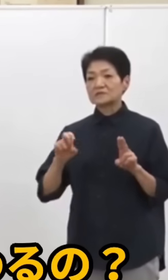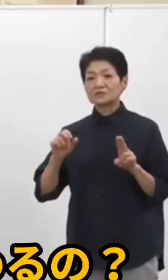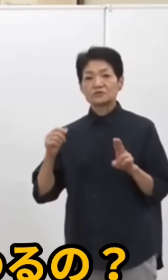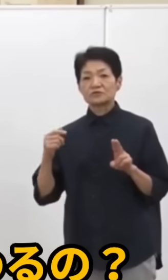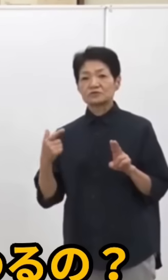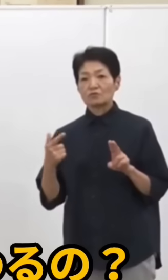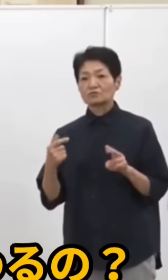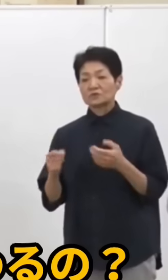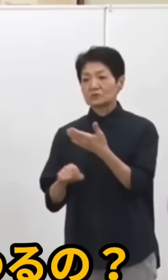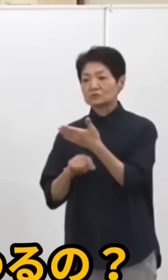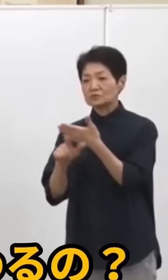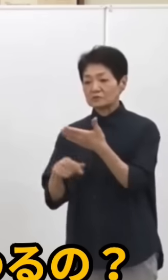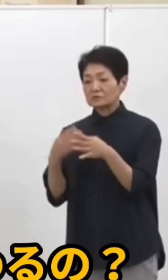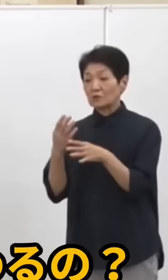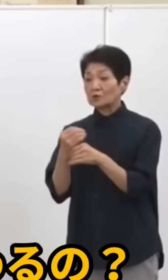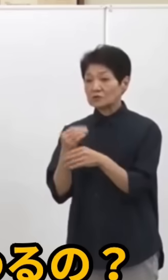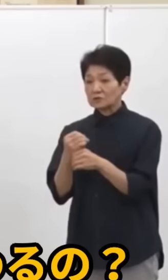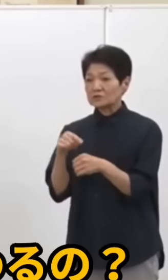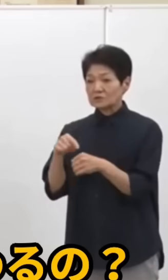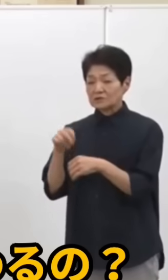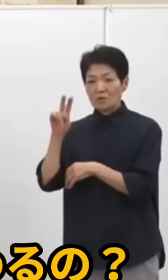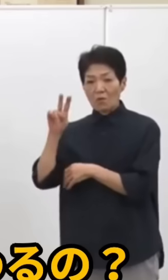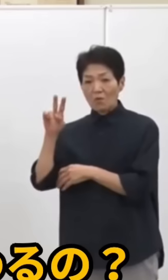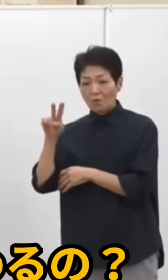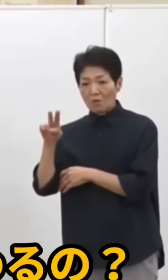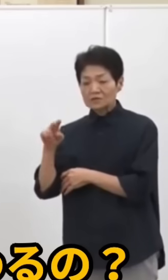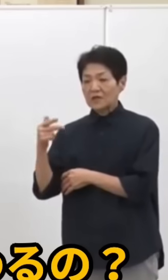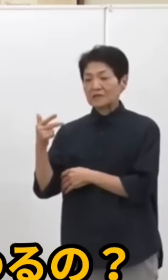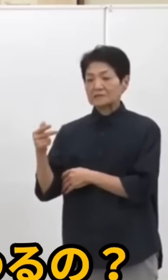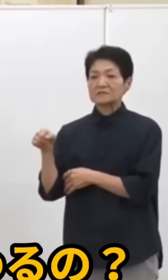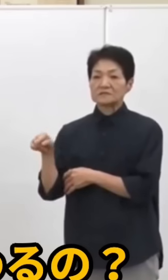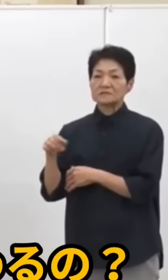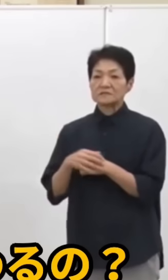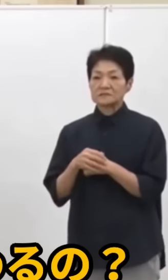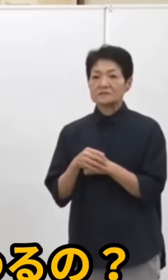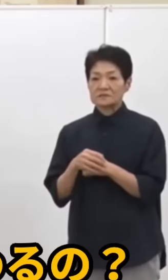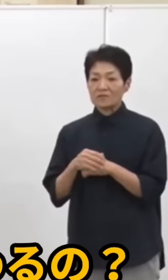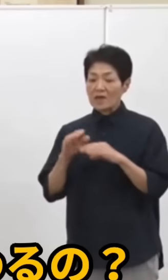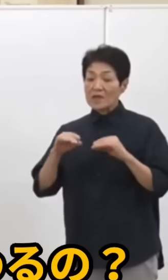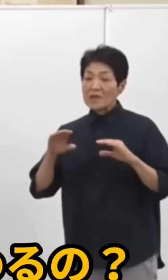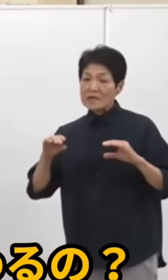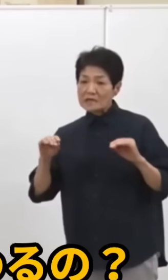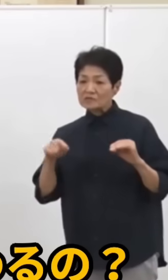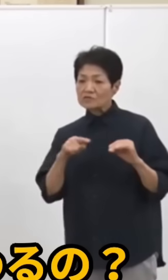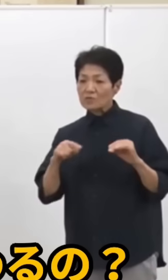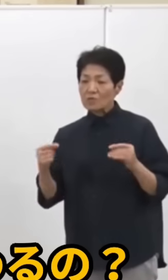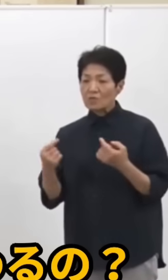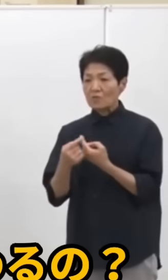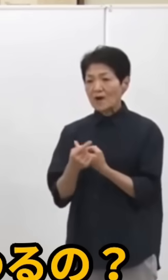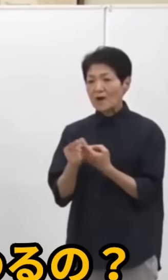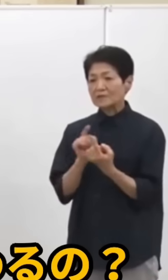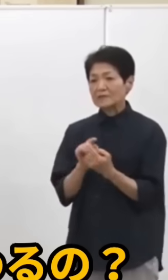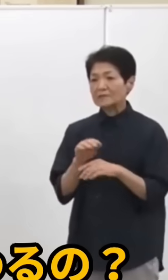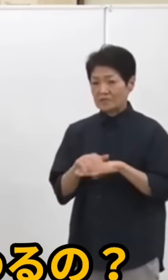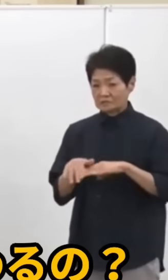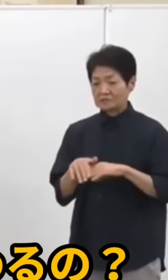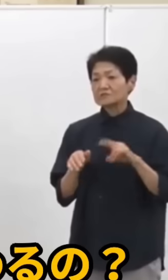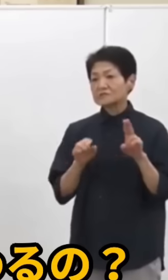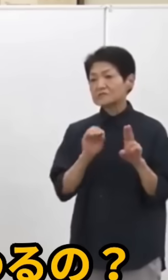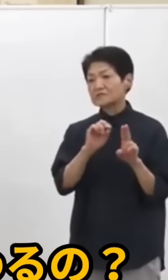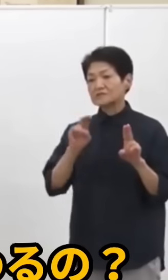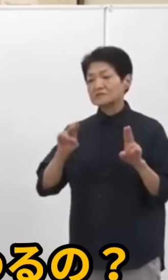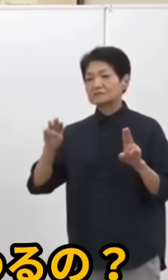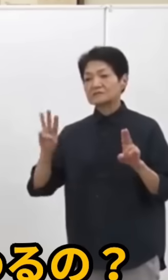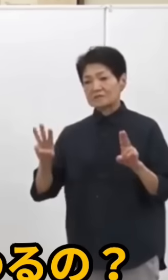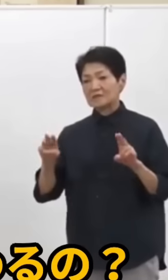月という日付なんですけどね、大阪市の方ではですね、液状化対策の工事にこの2023年秋から入